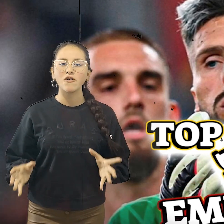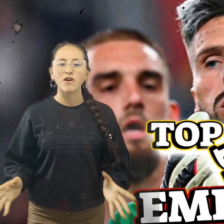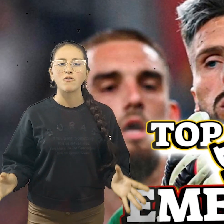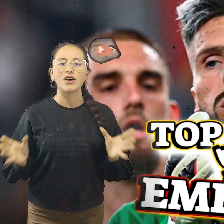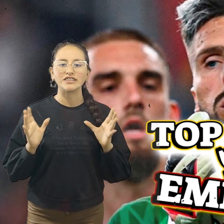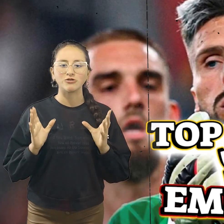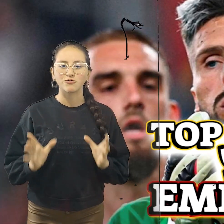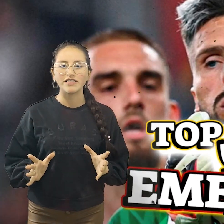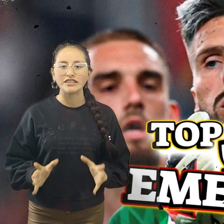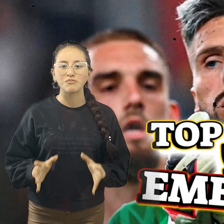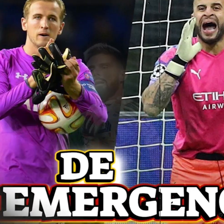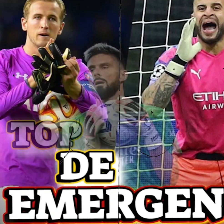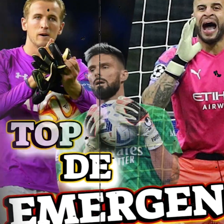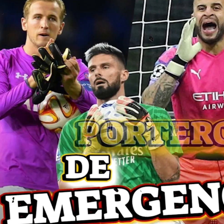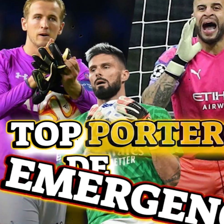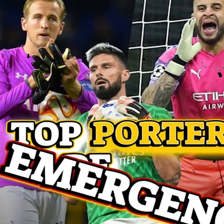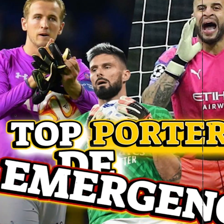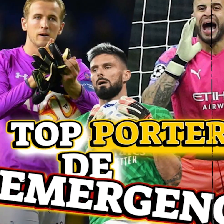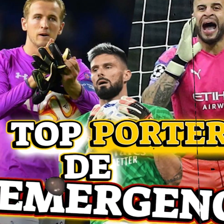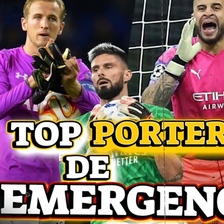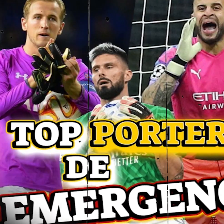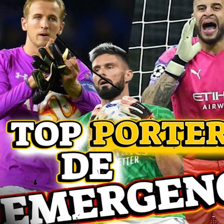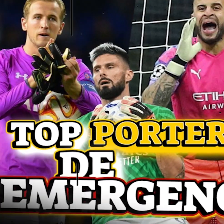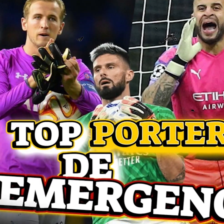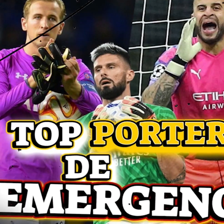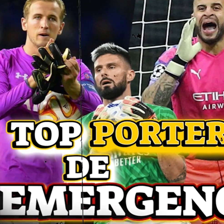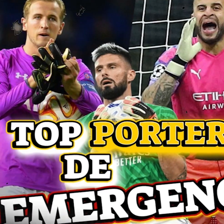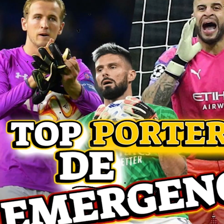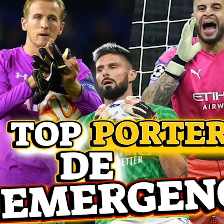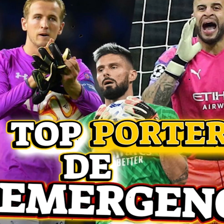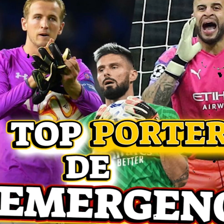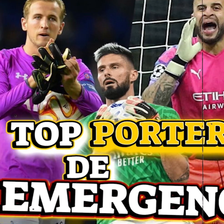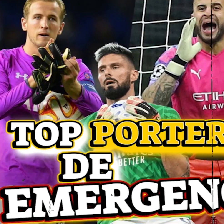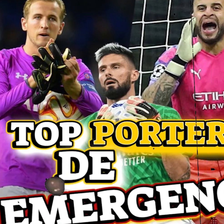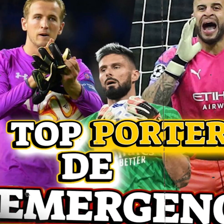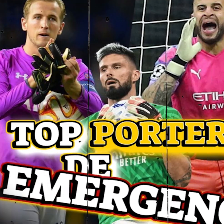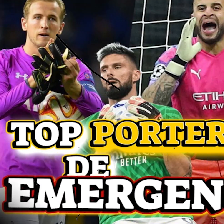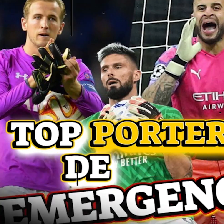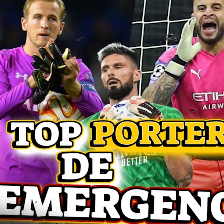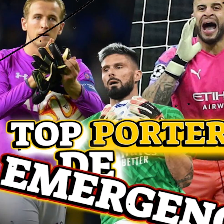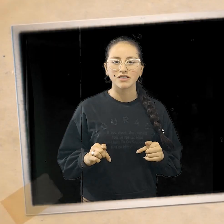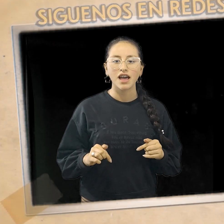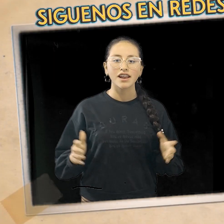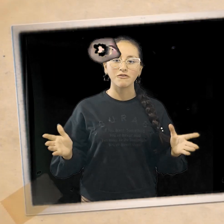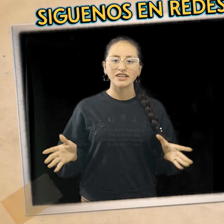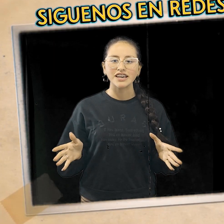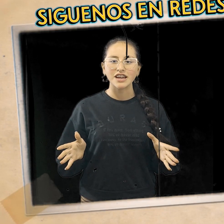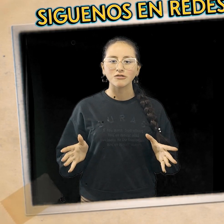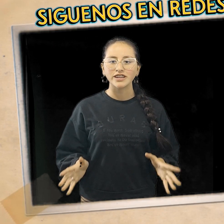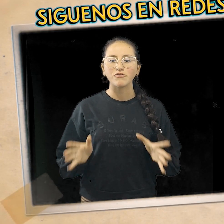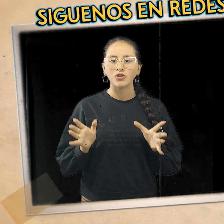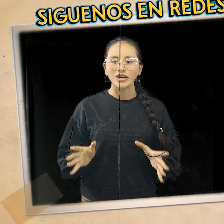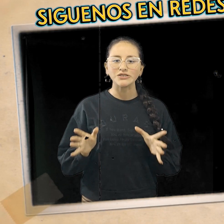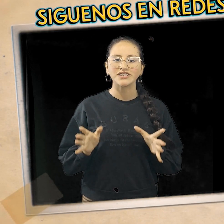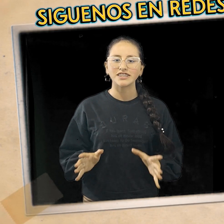han tenido que colocarse los guantes por motivos de emergencia. Si conoces algún otro, no olvides dejármelo en la caja de comentarios. Recuerda